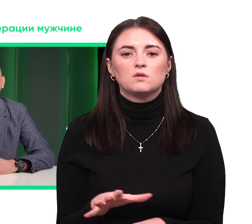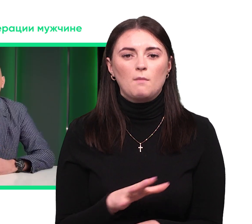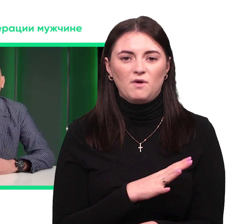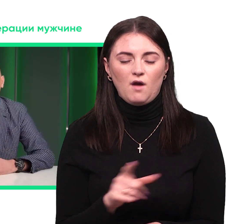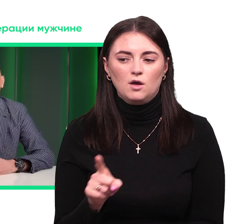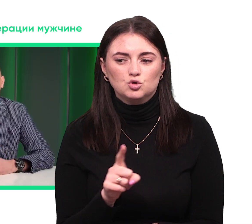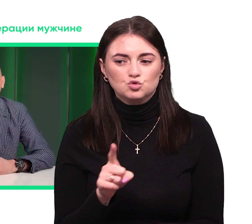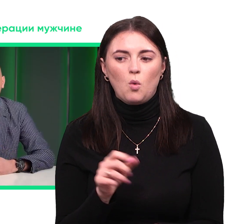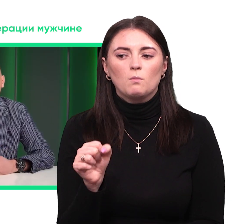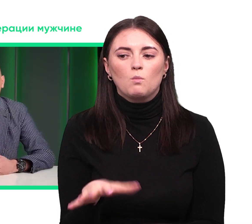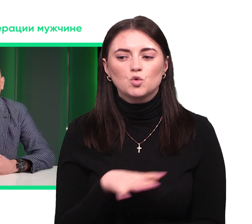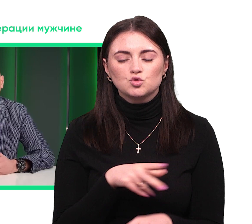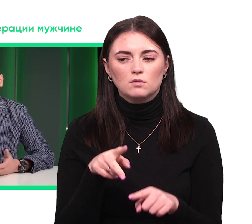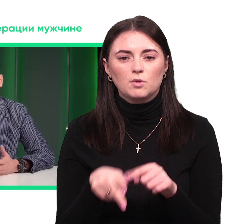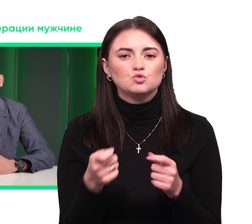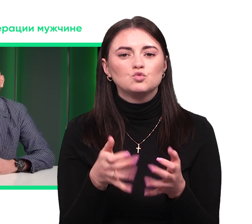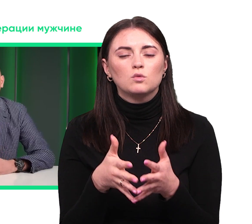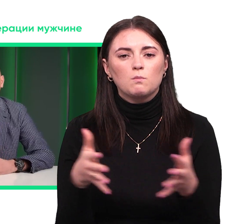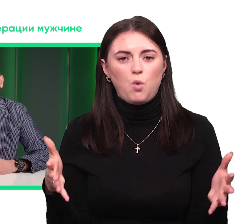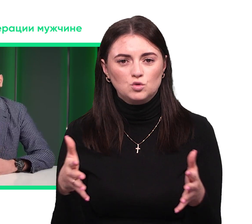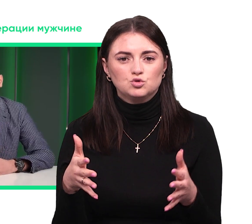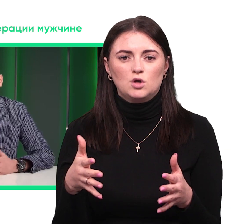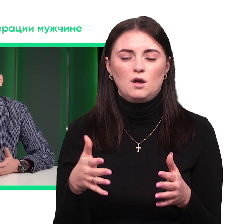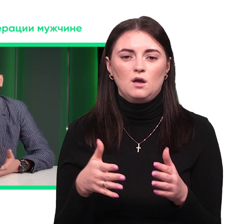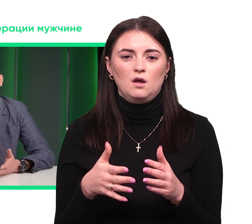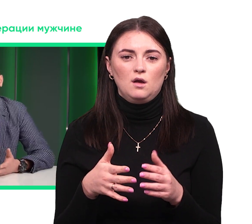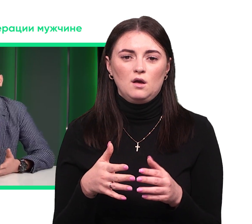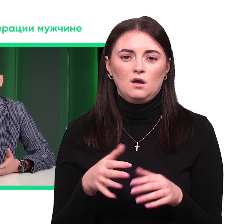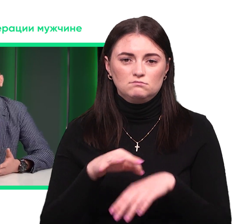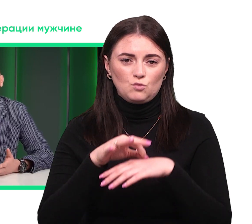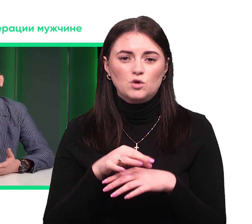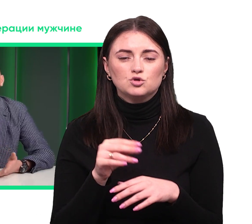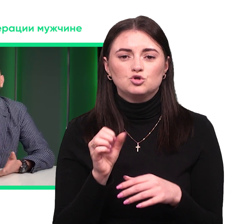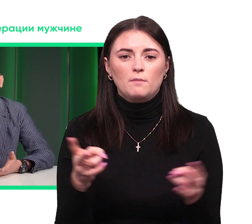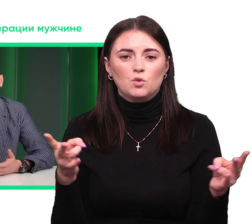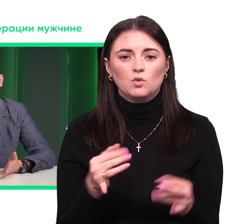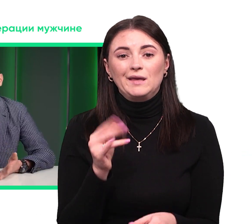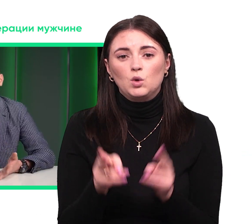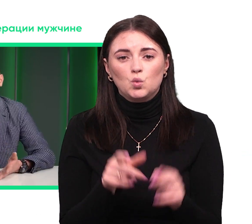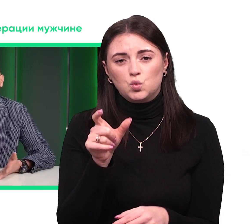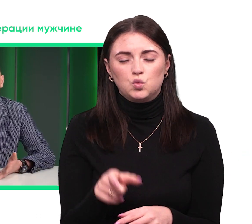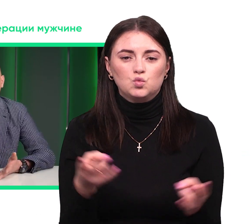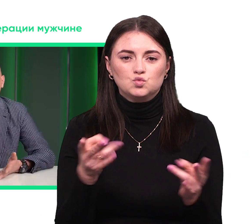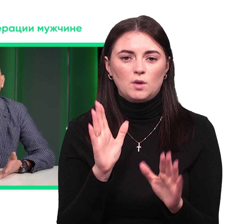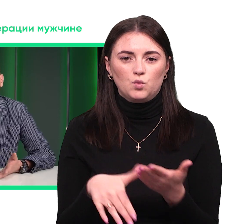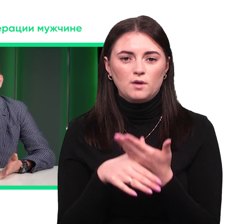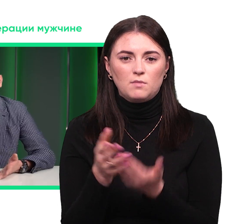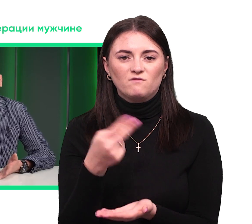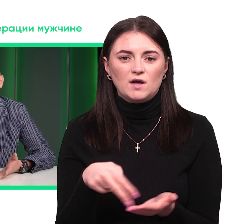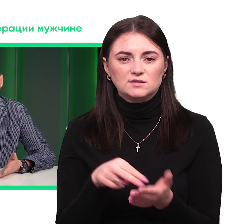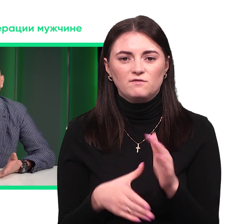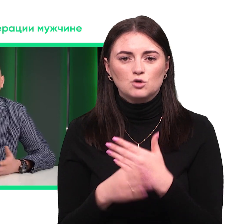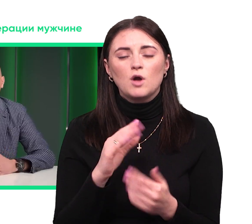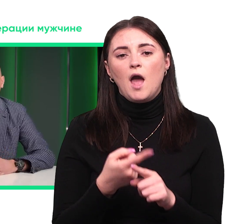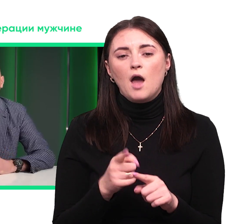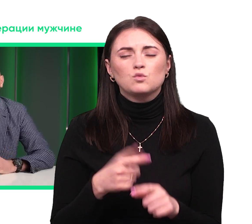что может быть обрезано чуть больше крайней плоти, чем нужно, и хирургу тогда нужно будет помогать восстанавливать половой член. Но это